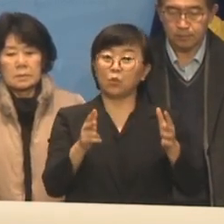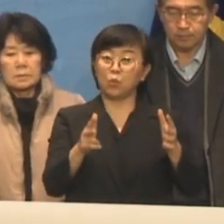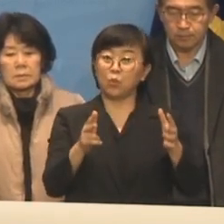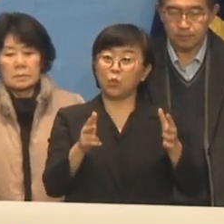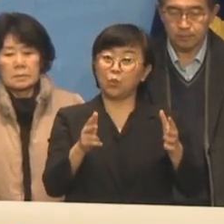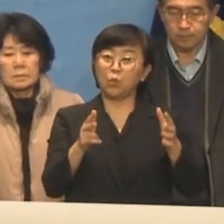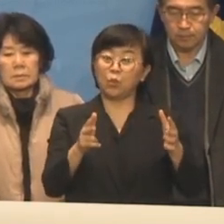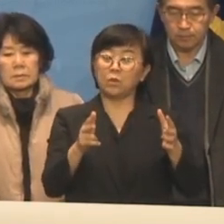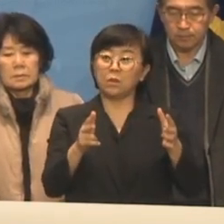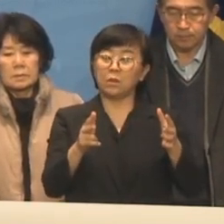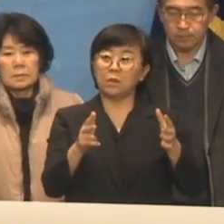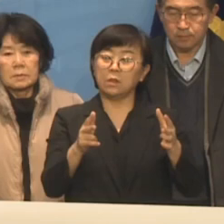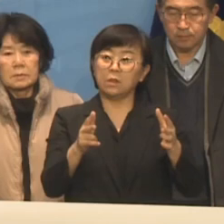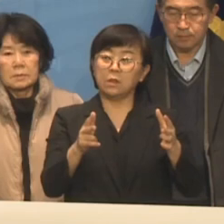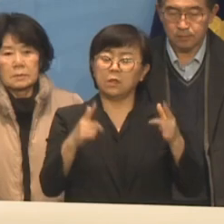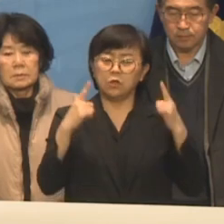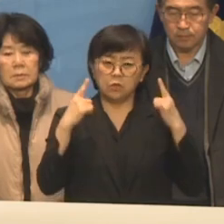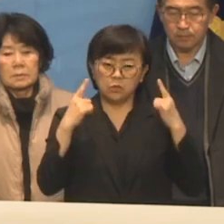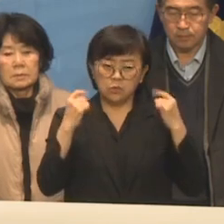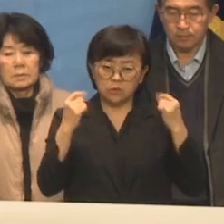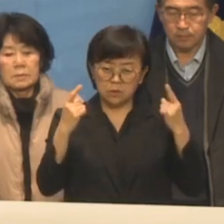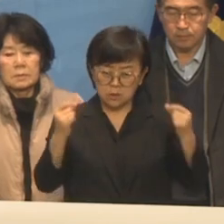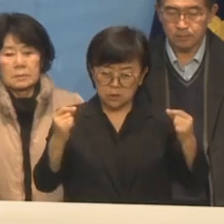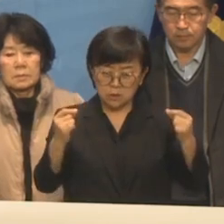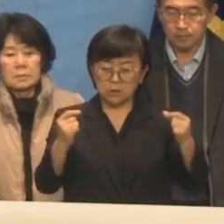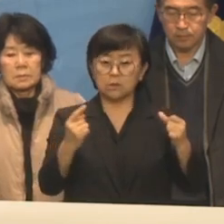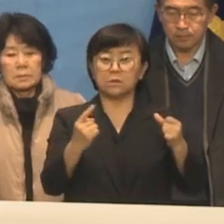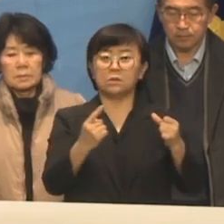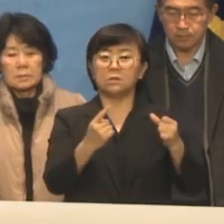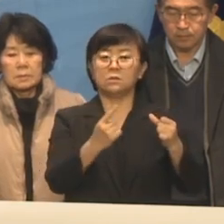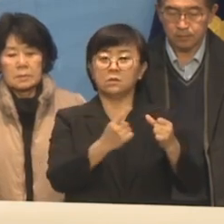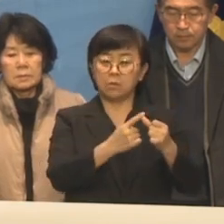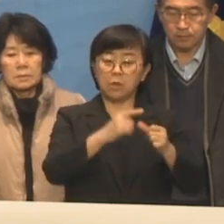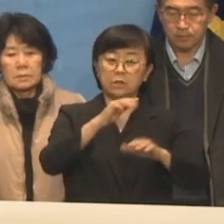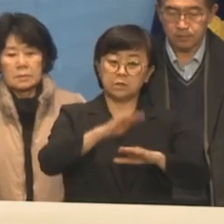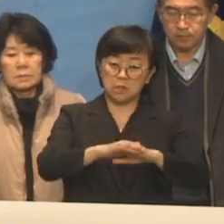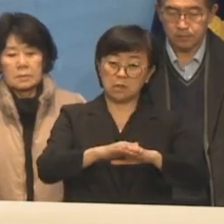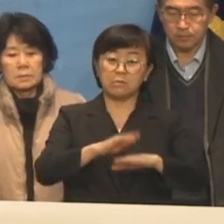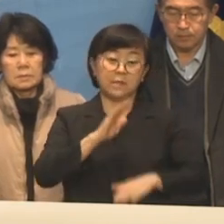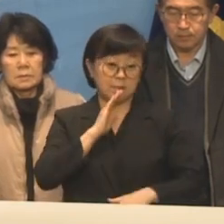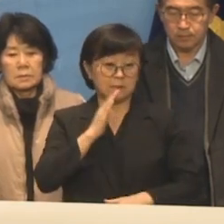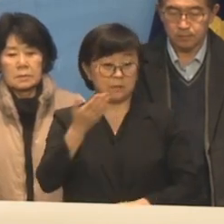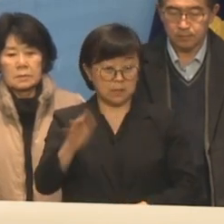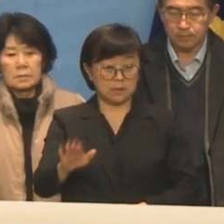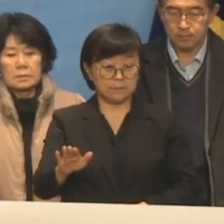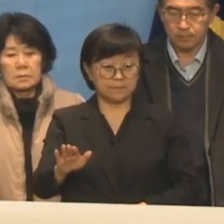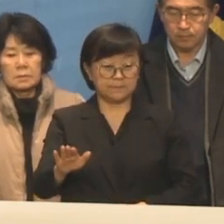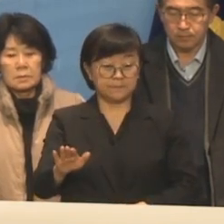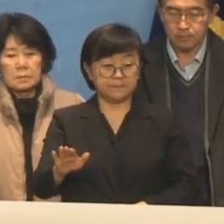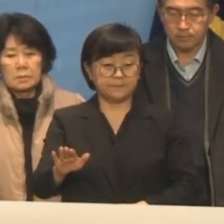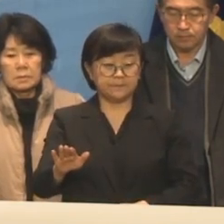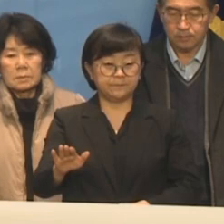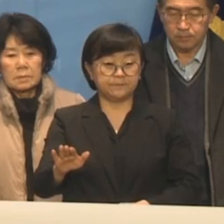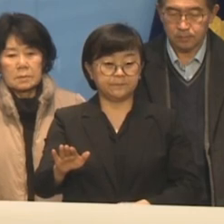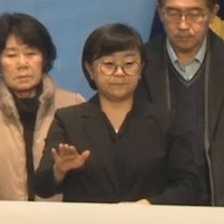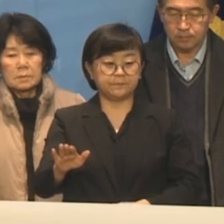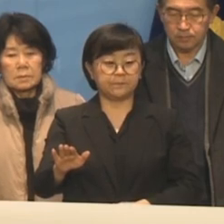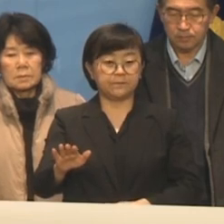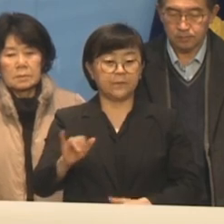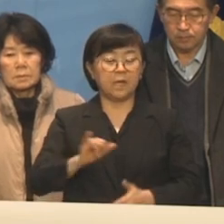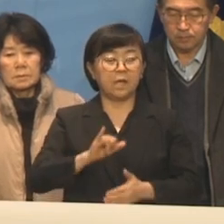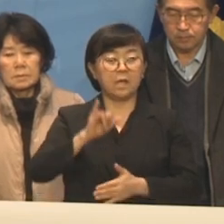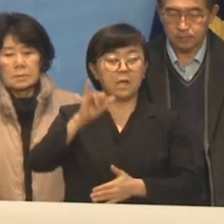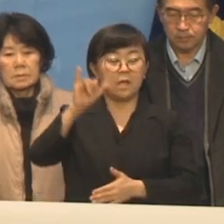가동과 유지를 가장 우선적으로 해야 되지만 이분은 해외